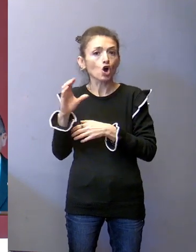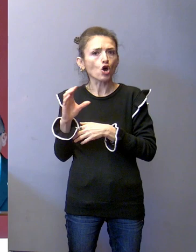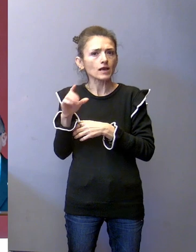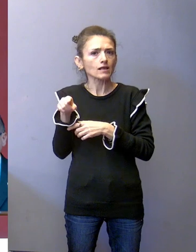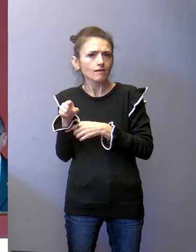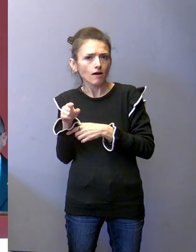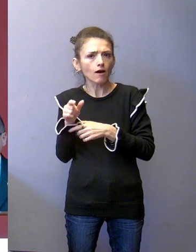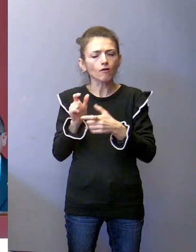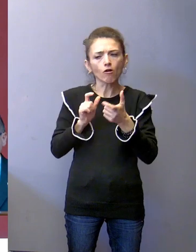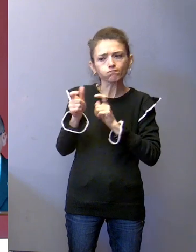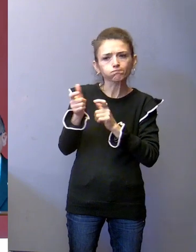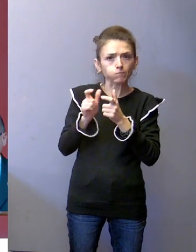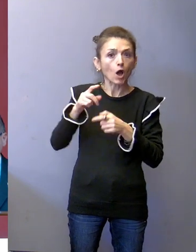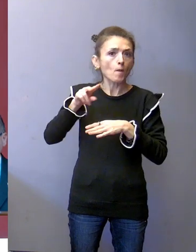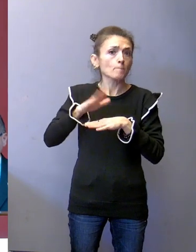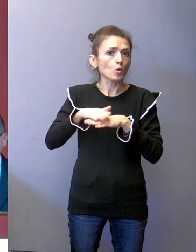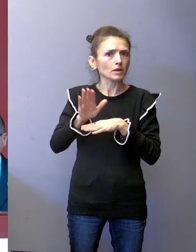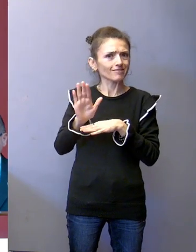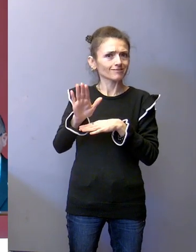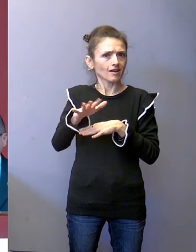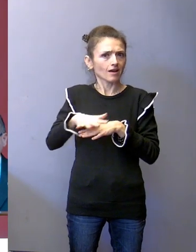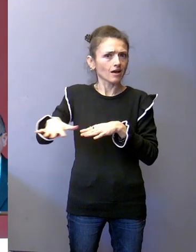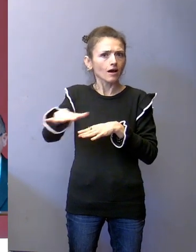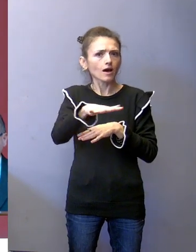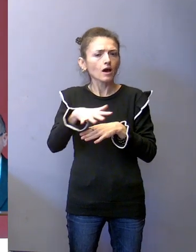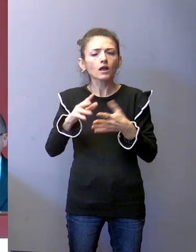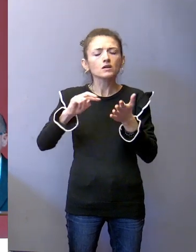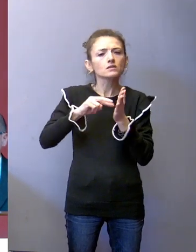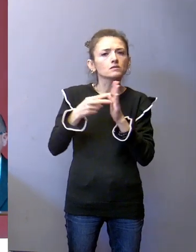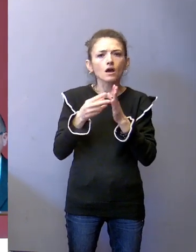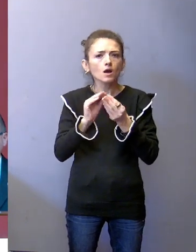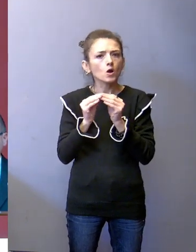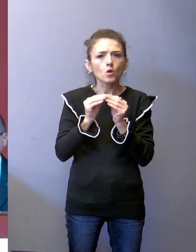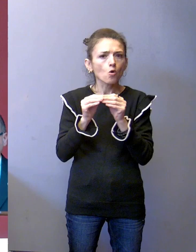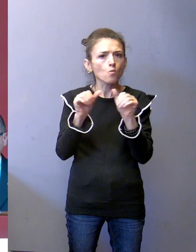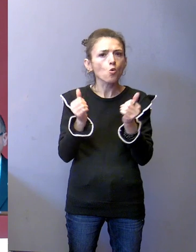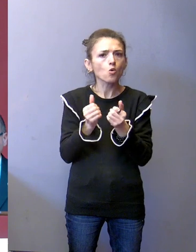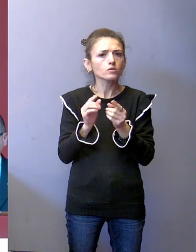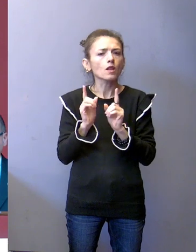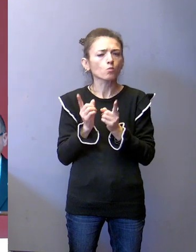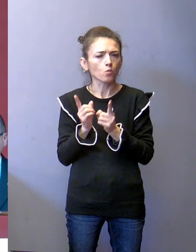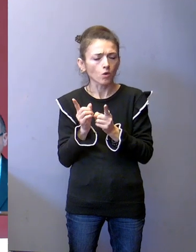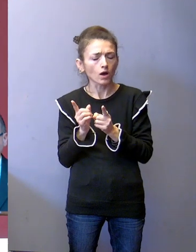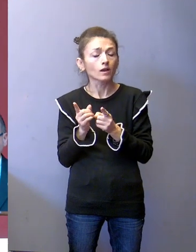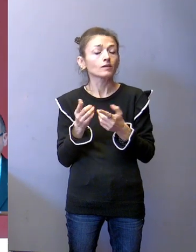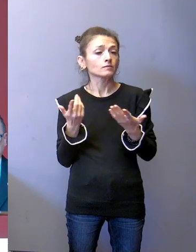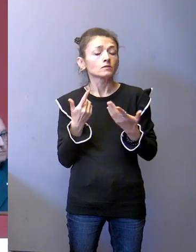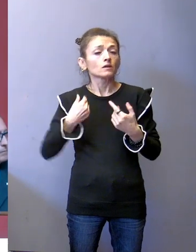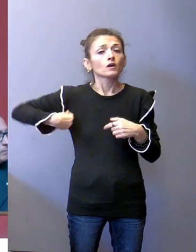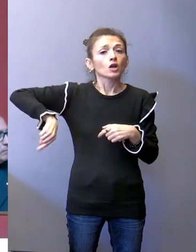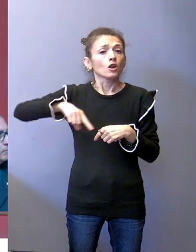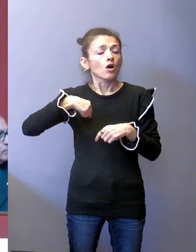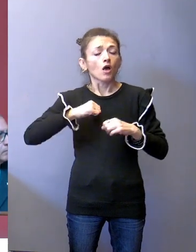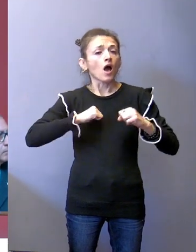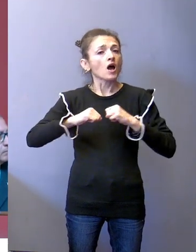che saranno le modalità tecniche un'altra cosa che voglio dire perché proprio diciamo un indirizzo chiaro che